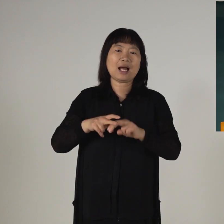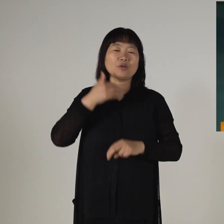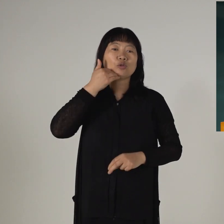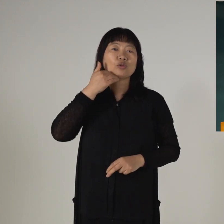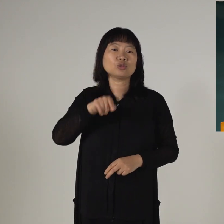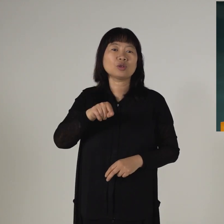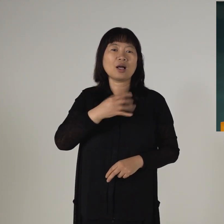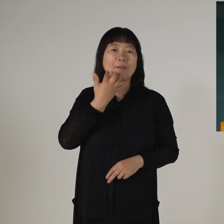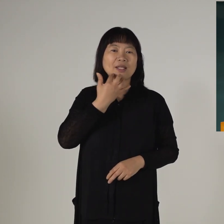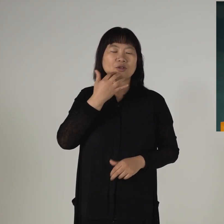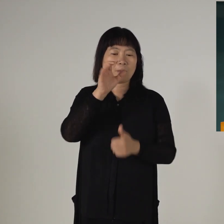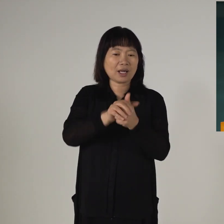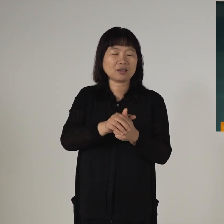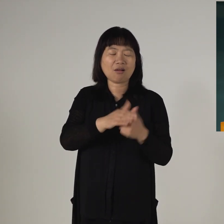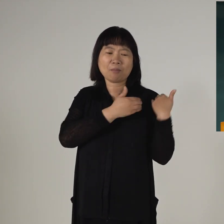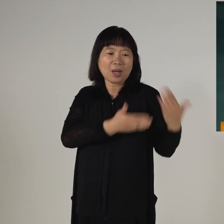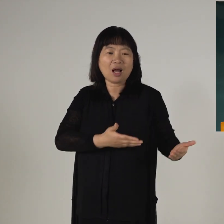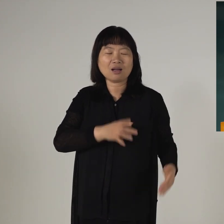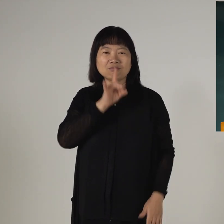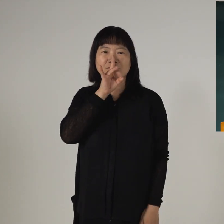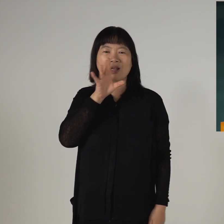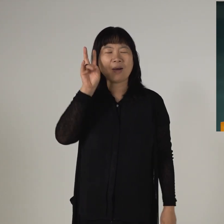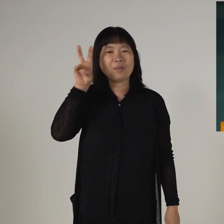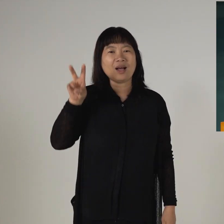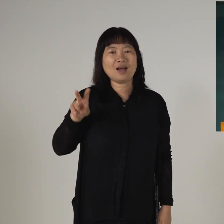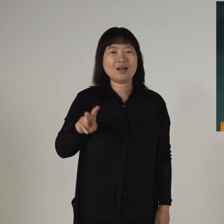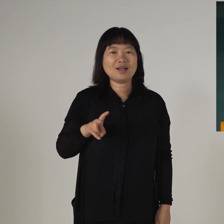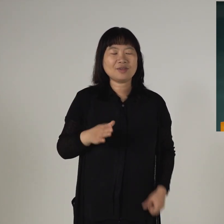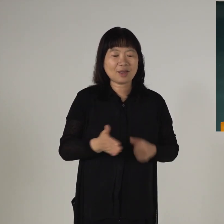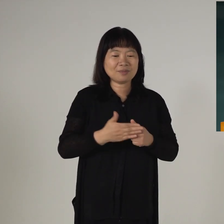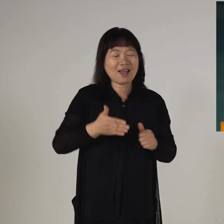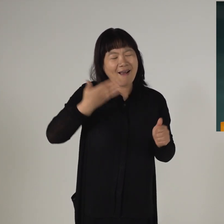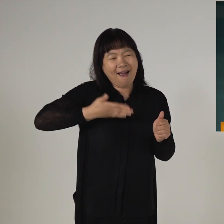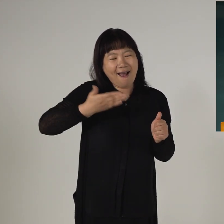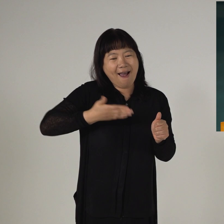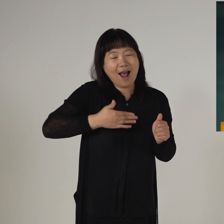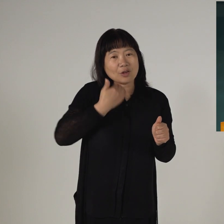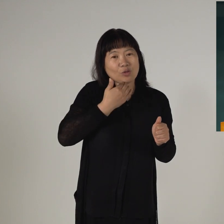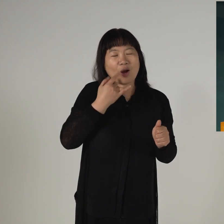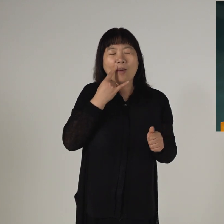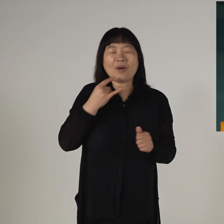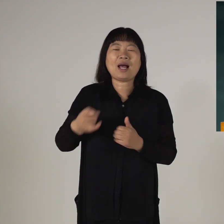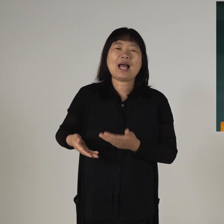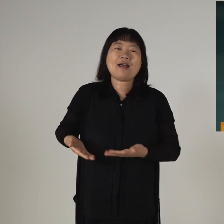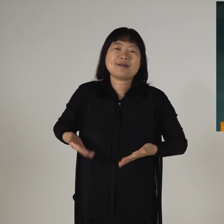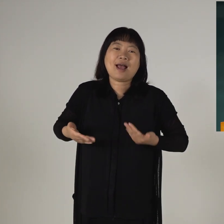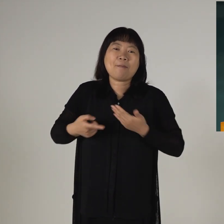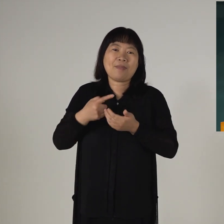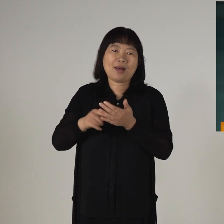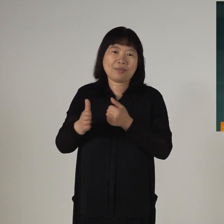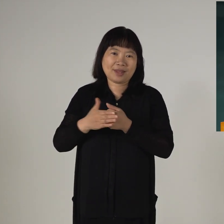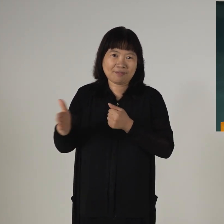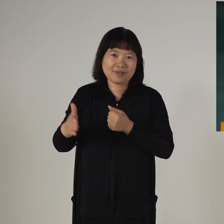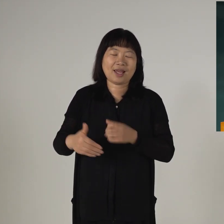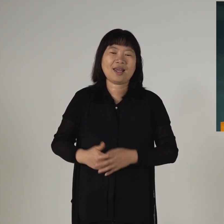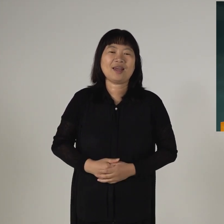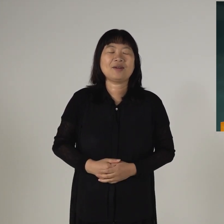하도록 둬선 안 되잖아? 아마 이 청탁의 과정에는 어머니의 급박한 마음에 베드로도